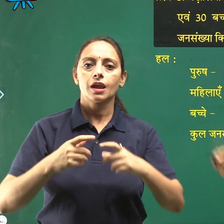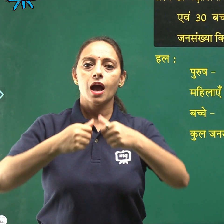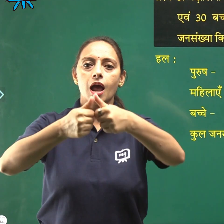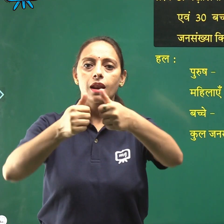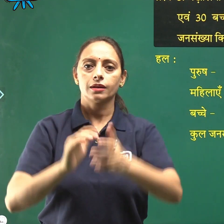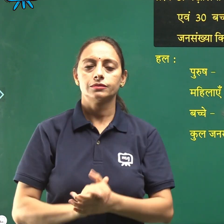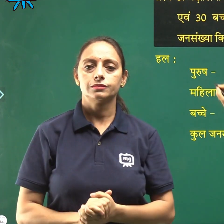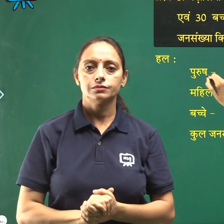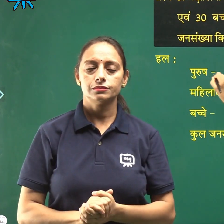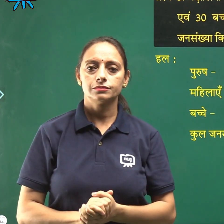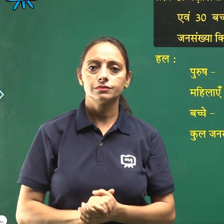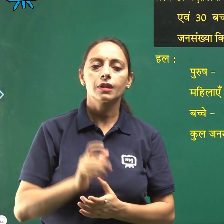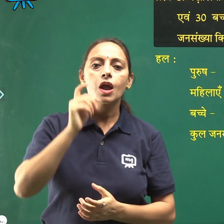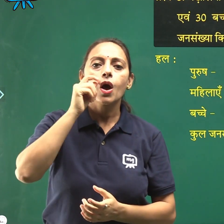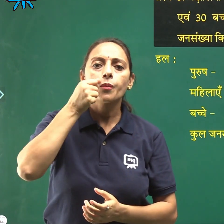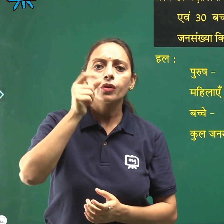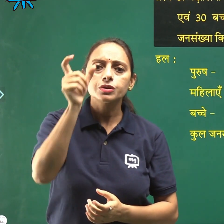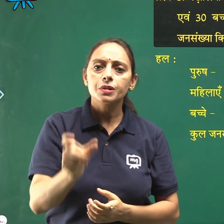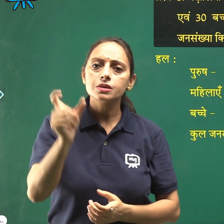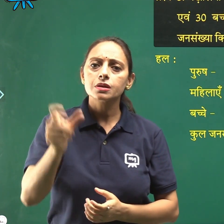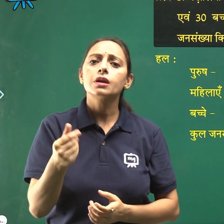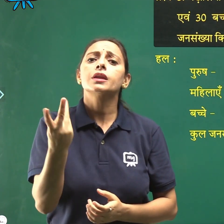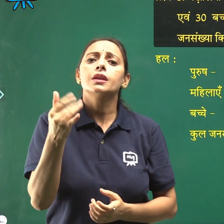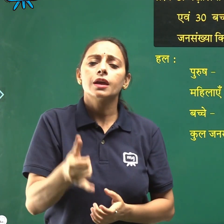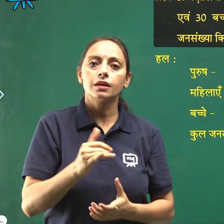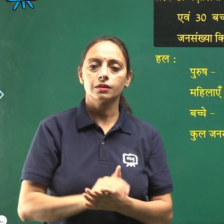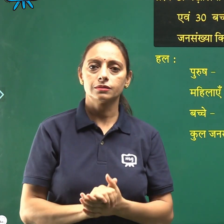हल, पुरुष कितने हैं?